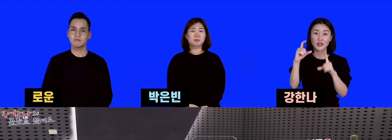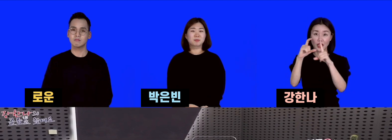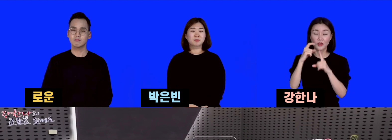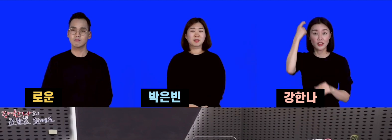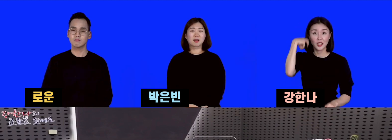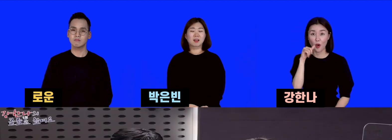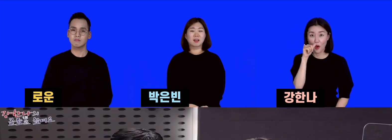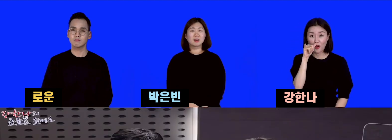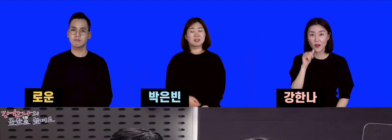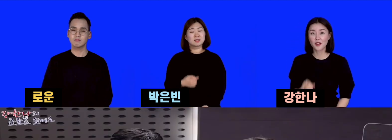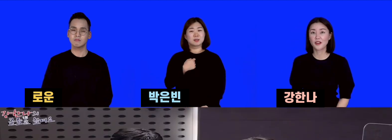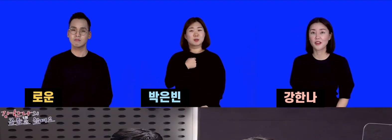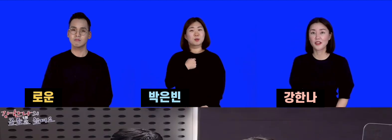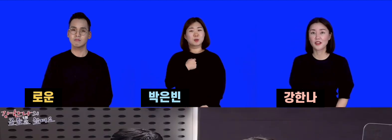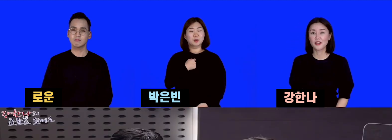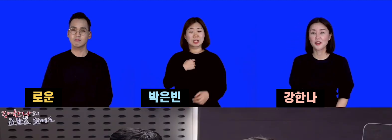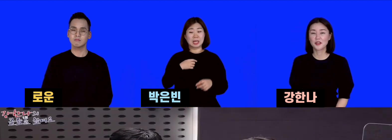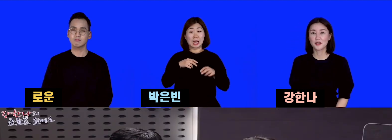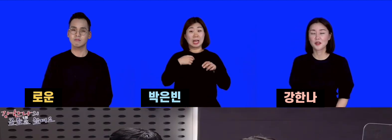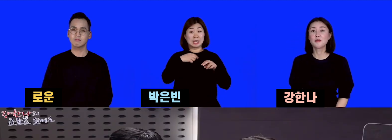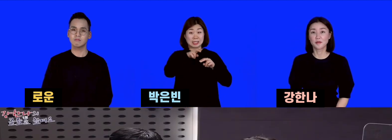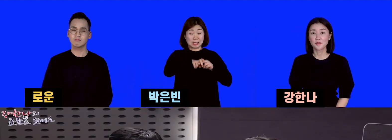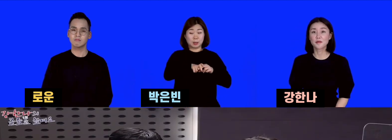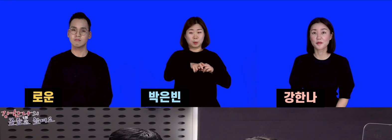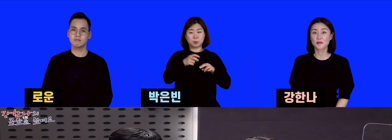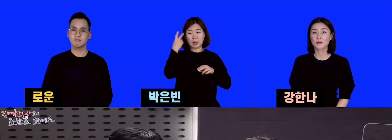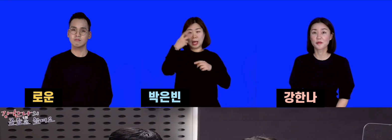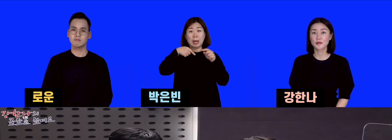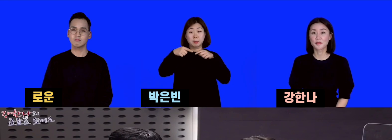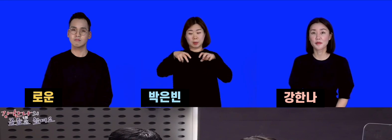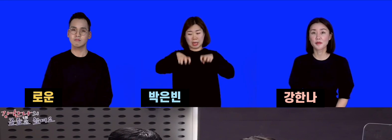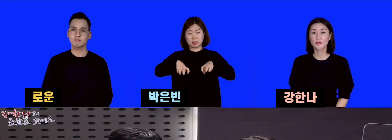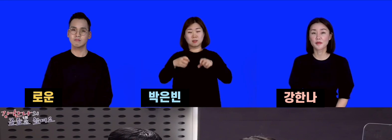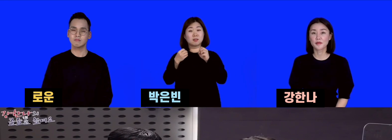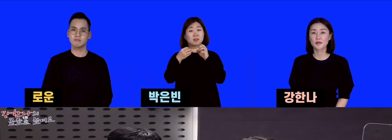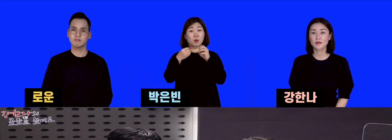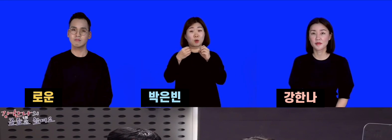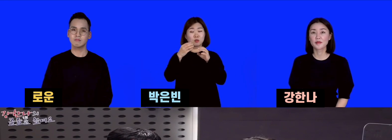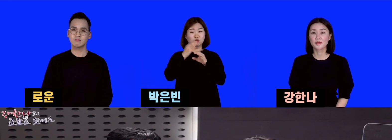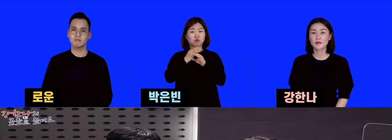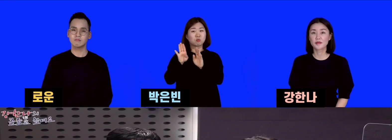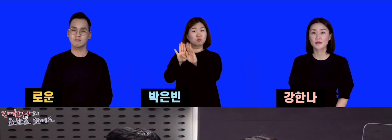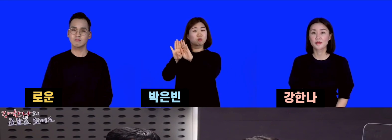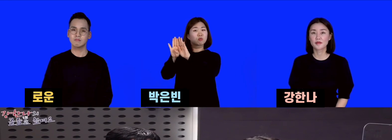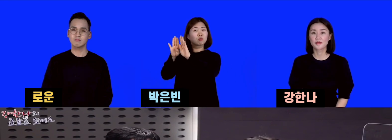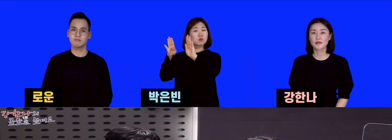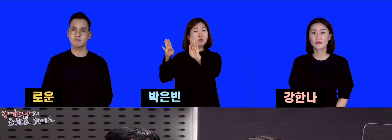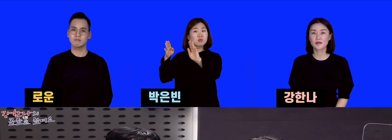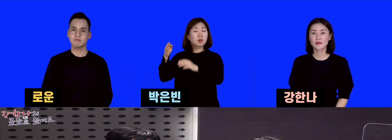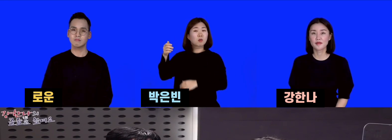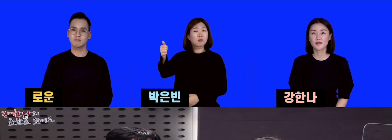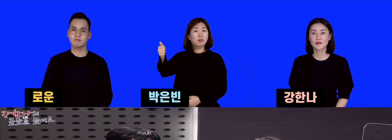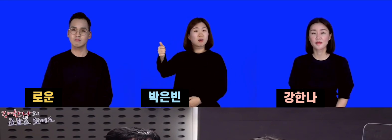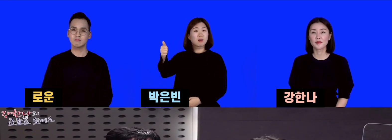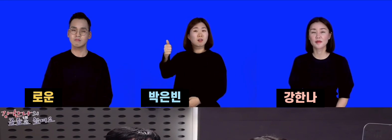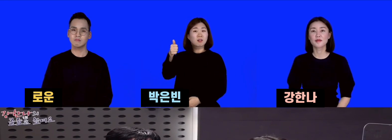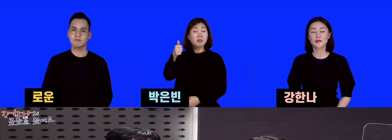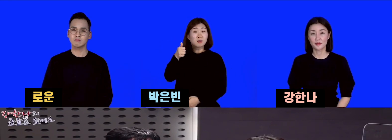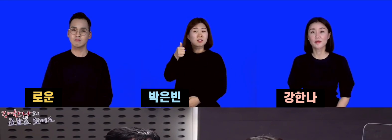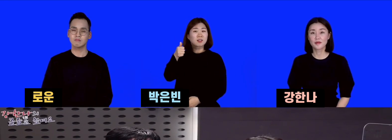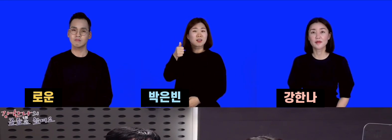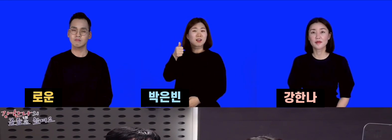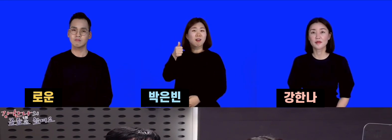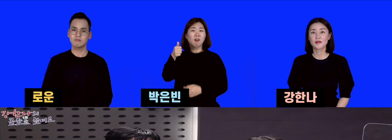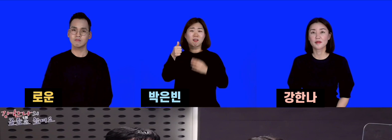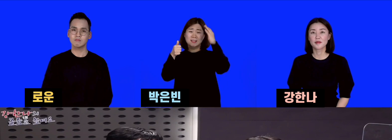나셨을까요? 네 저는 앉아 있었었고 감독님과 대화 중이었고 이제 문이 열리고 이제 로우씨가 딱